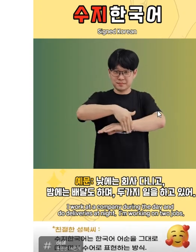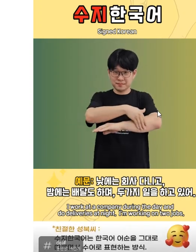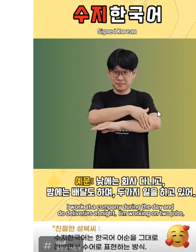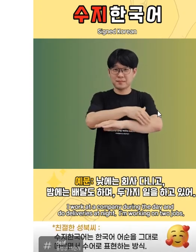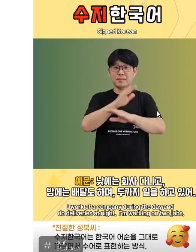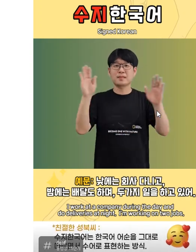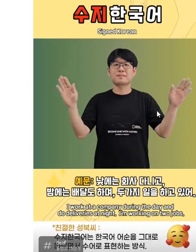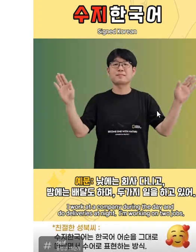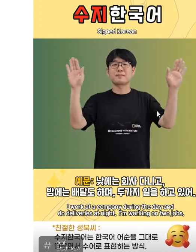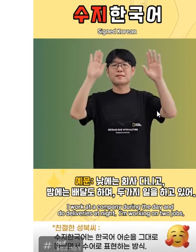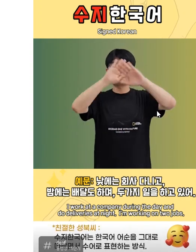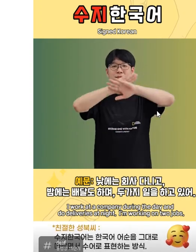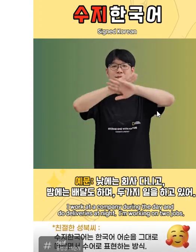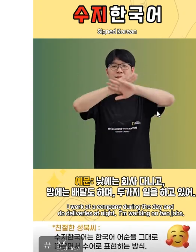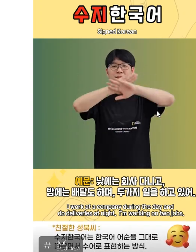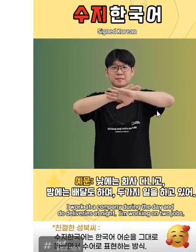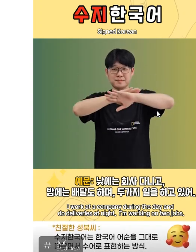다니고, 밤에